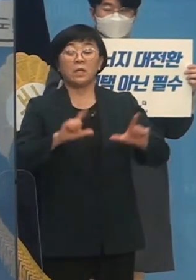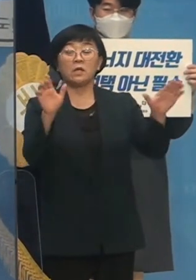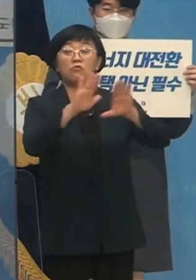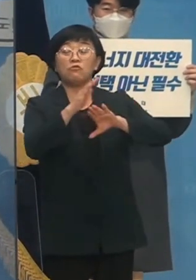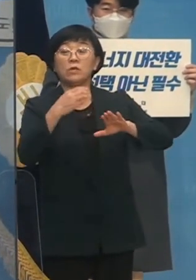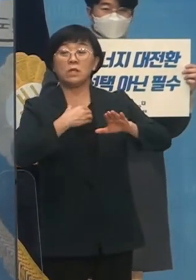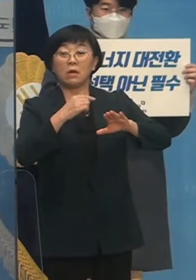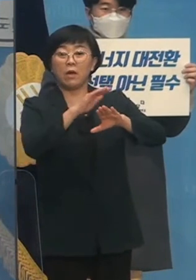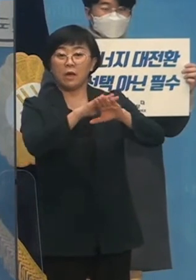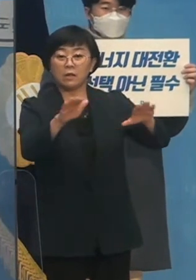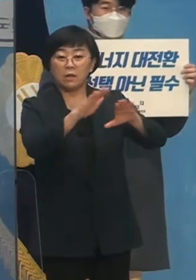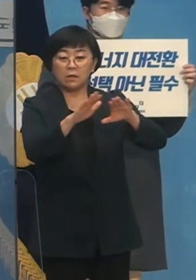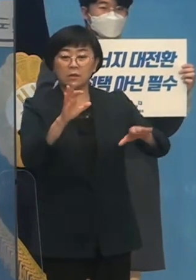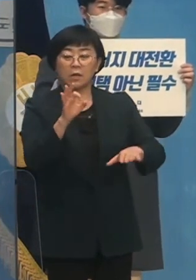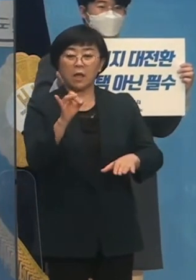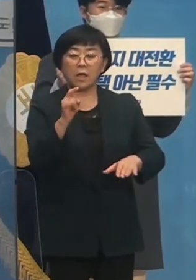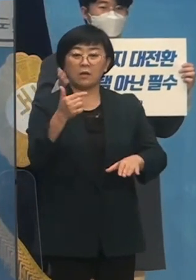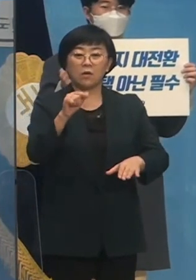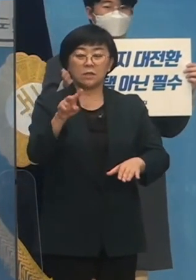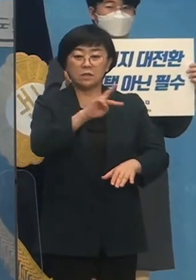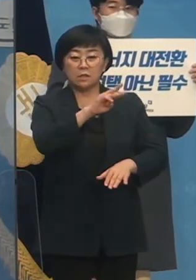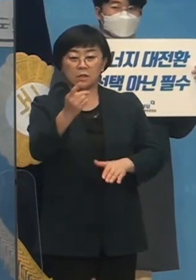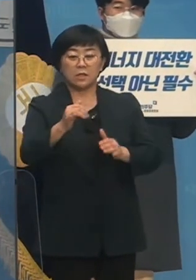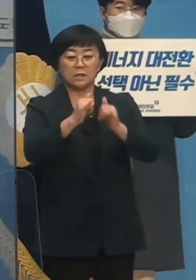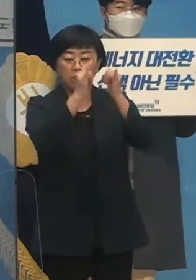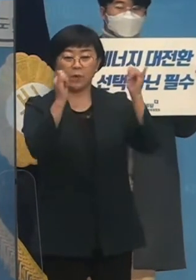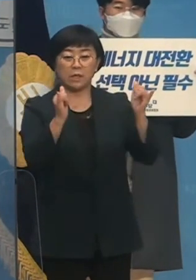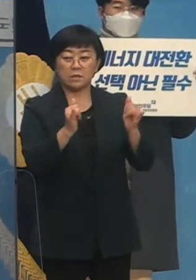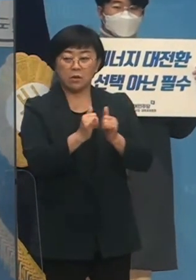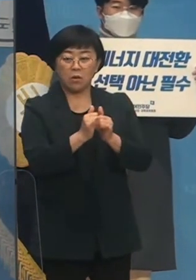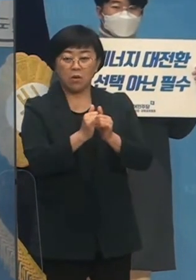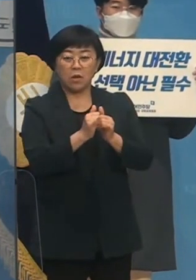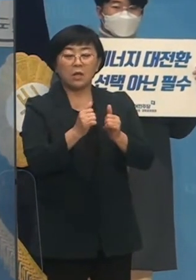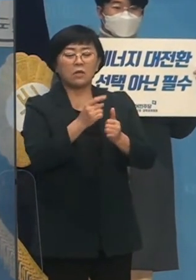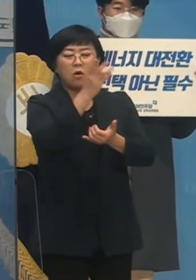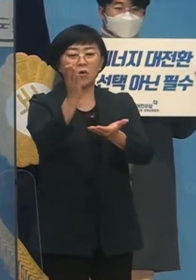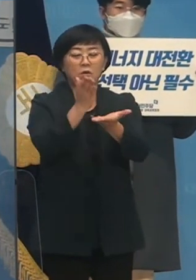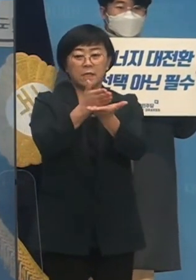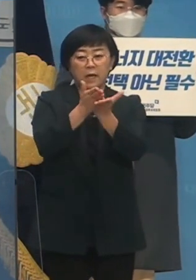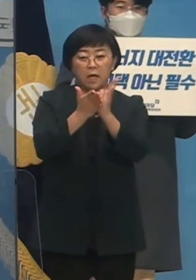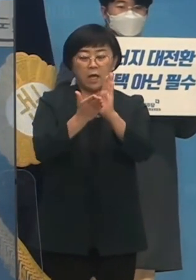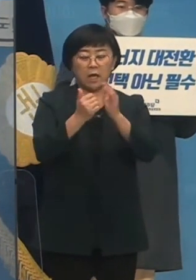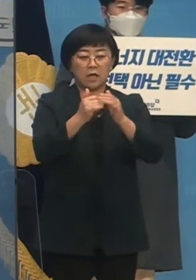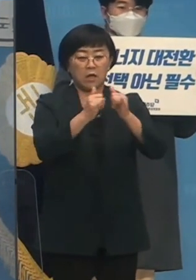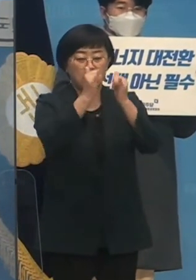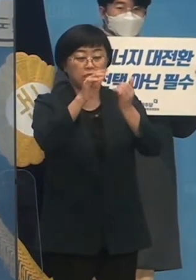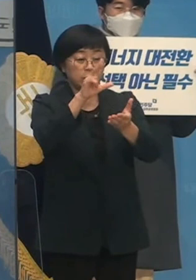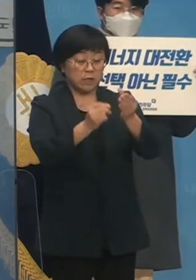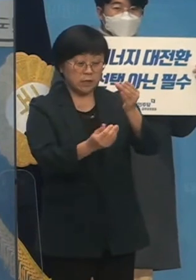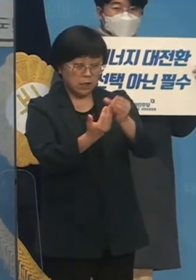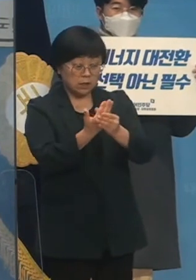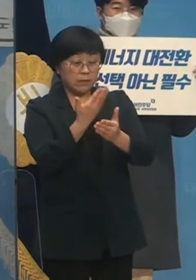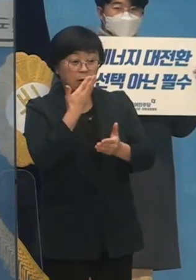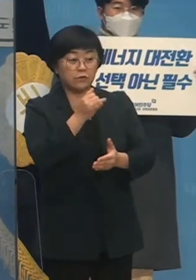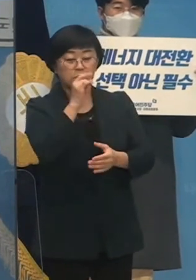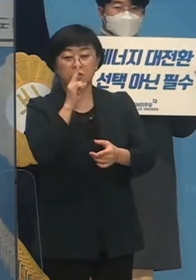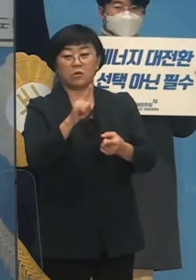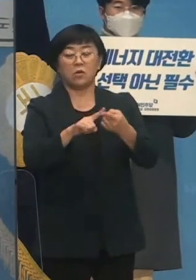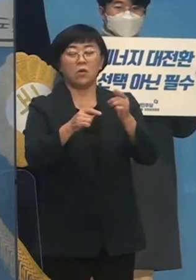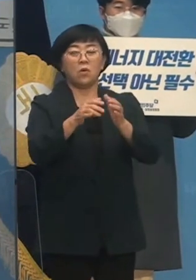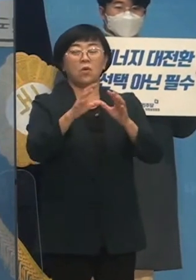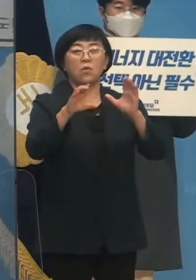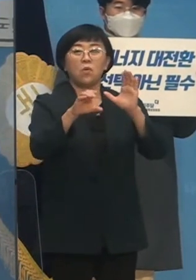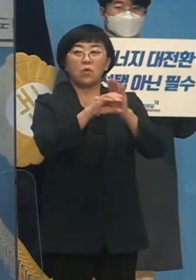기후위기와 그에 맞서는 에너지 대전환의 사회에서 자칫하면 여러 부분의 사회적 격차가 심화될 수 있습니다.